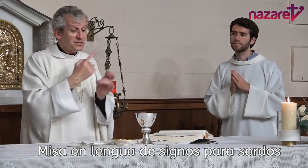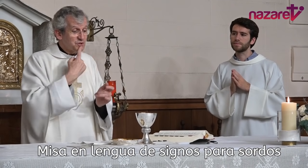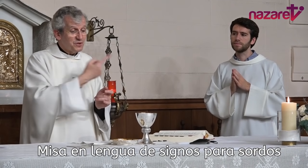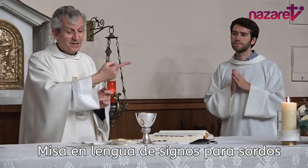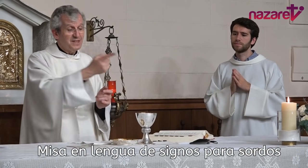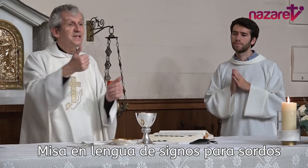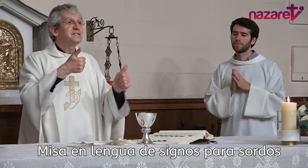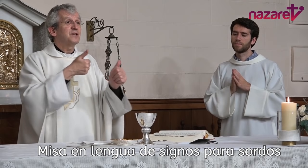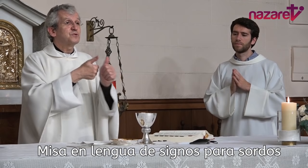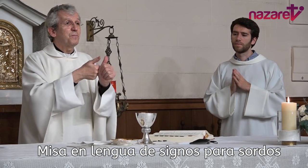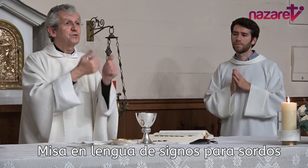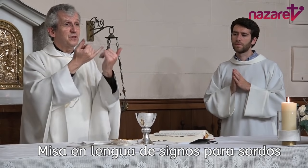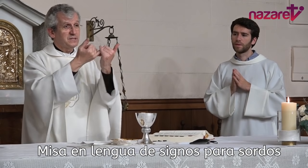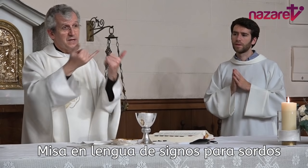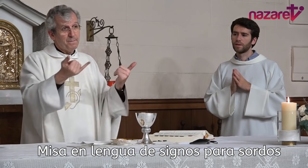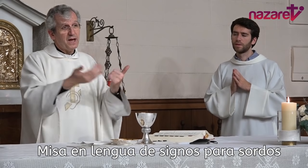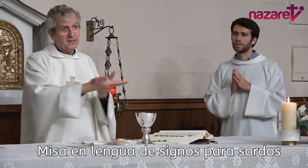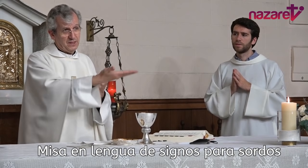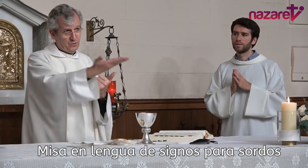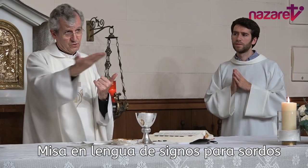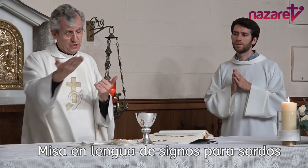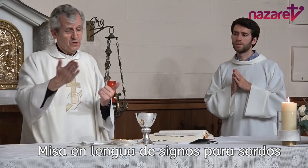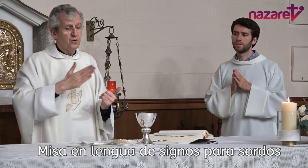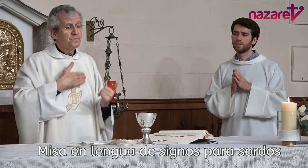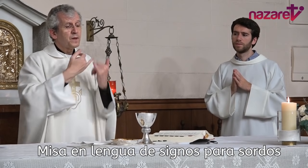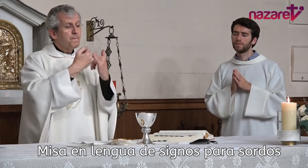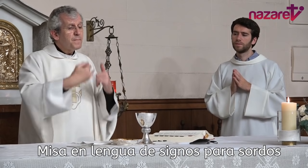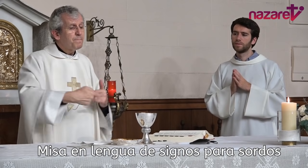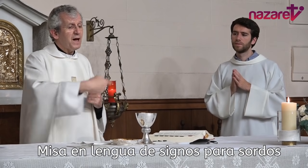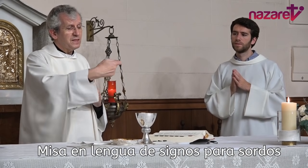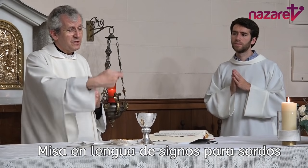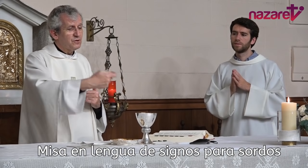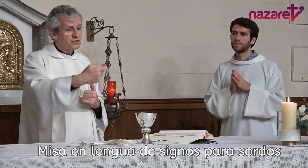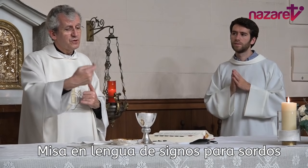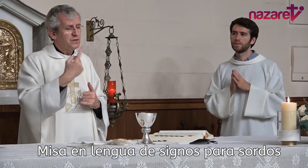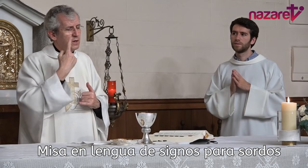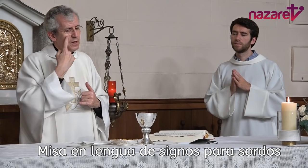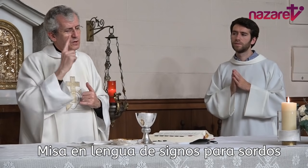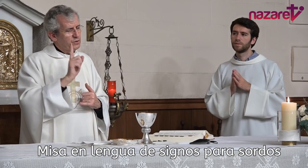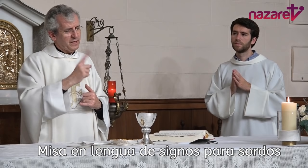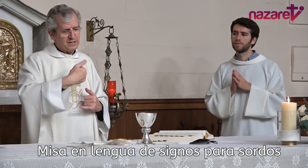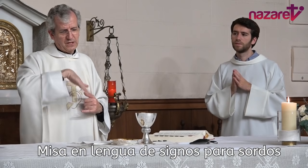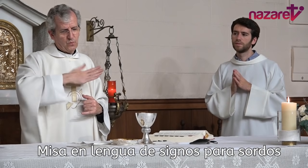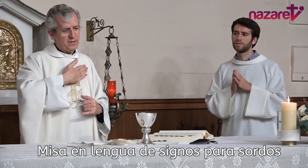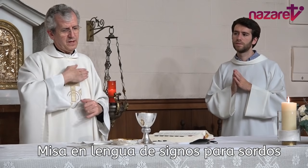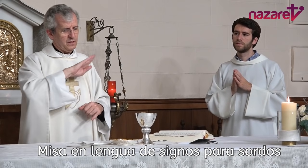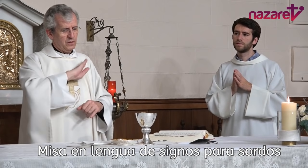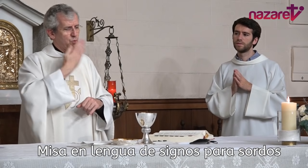Jesucristo, que dijiste a tus apóstoles: la paz os dejo, mi paz os doy. No tengas en cuenta